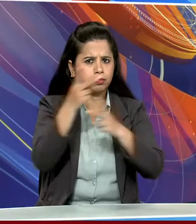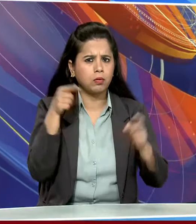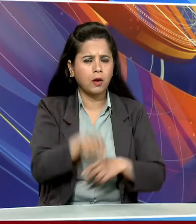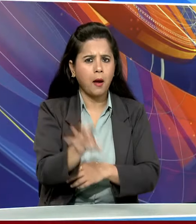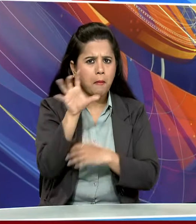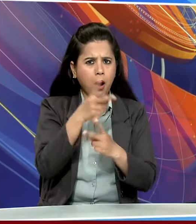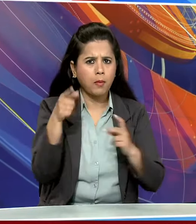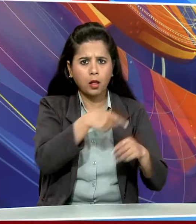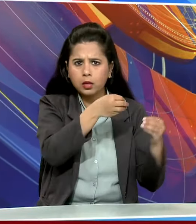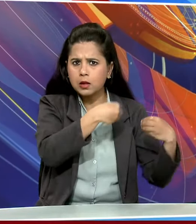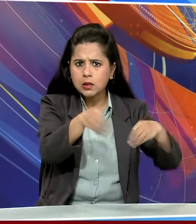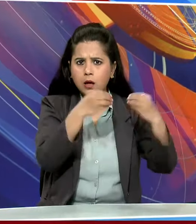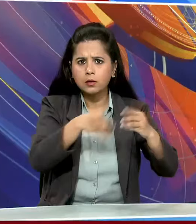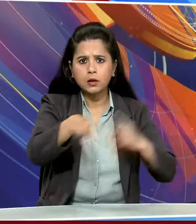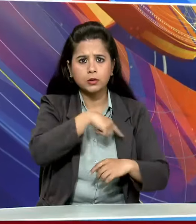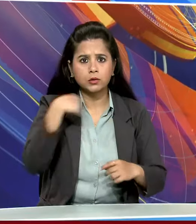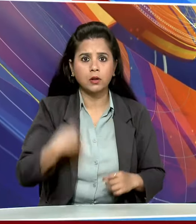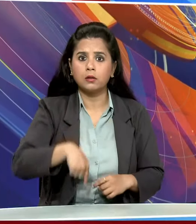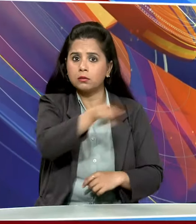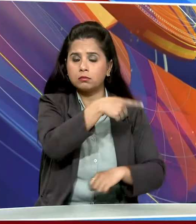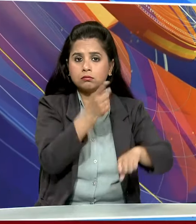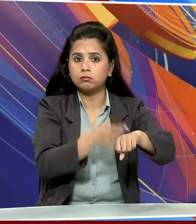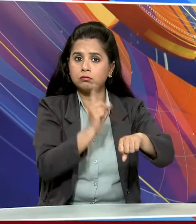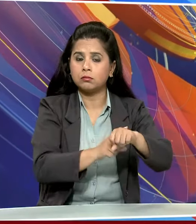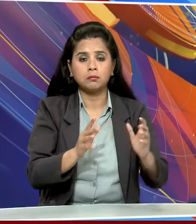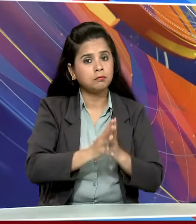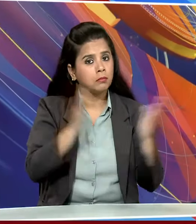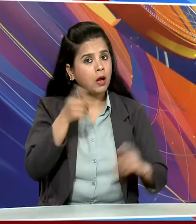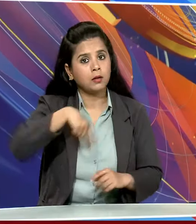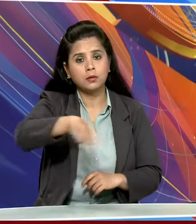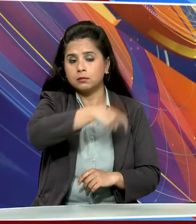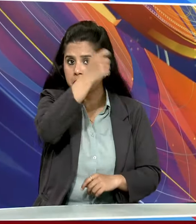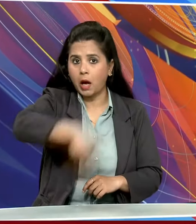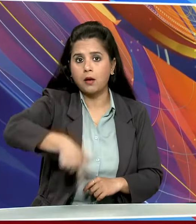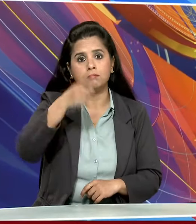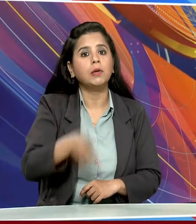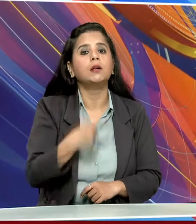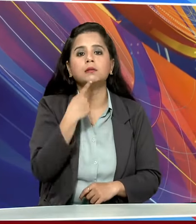हथियार भेजने पर चीन को चुकानी पड़ेगी भारी कीमत।